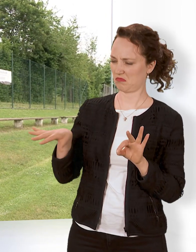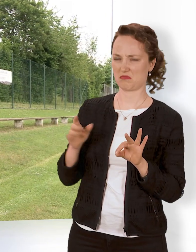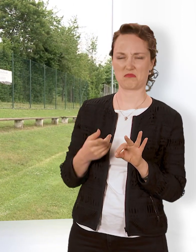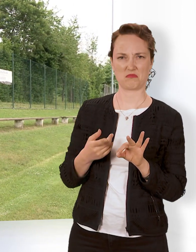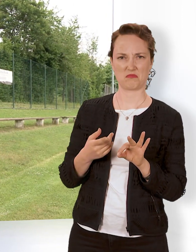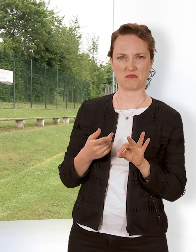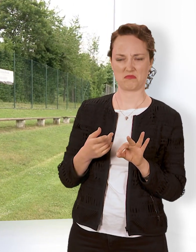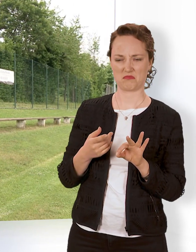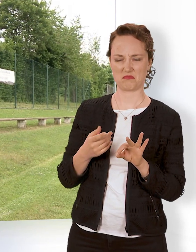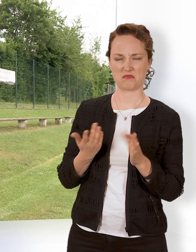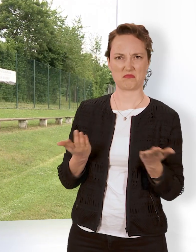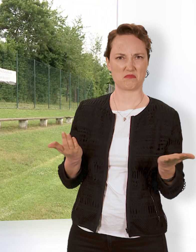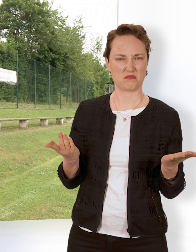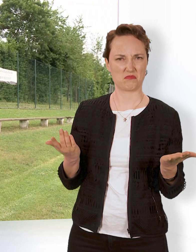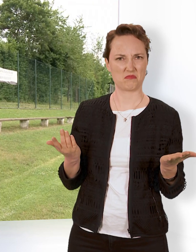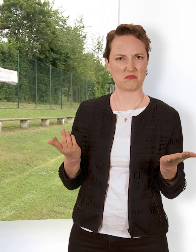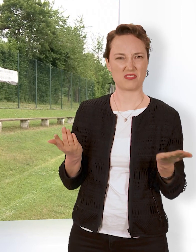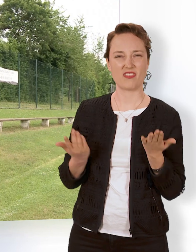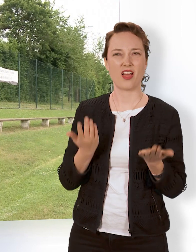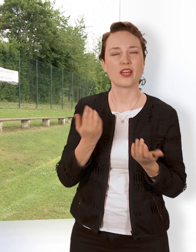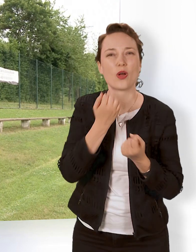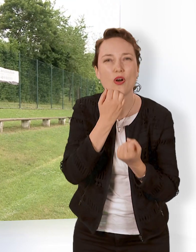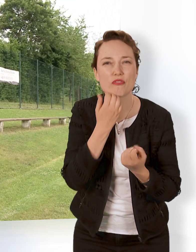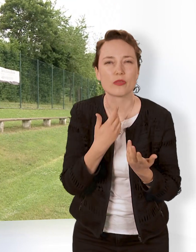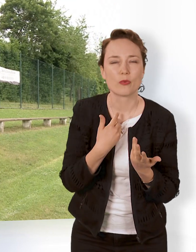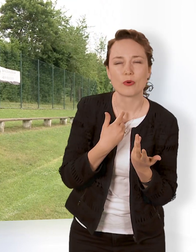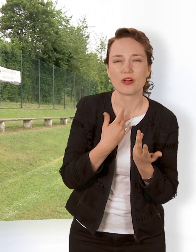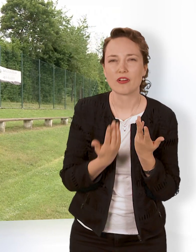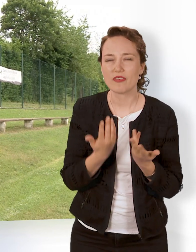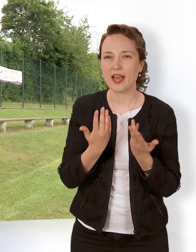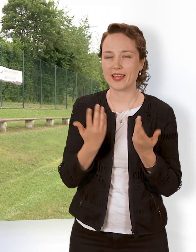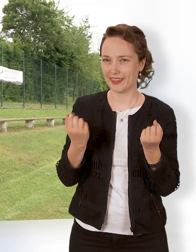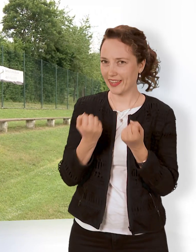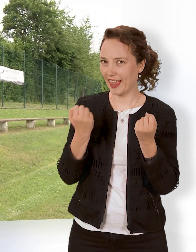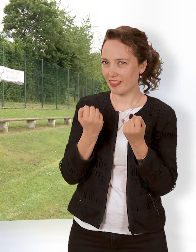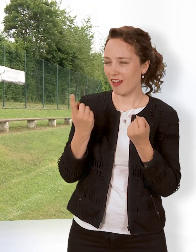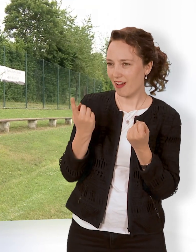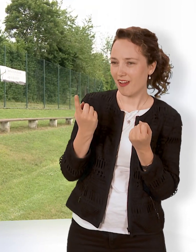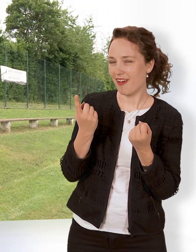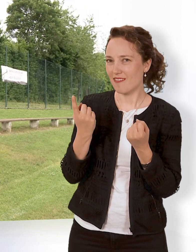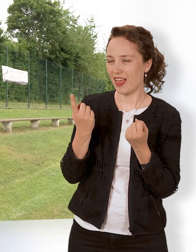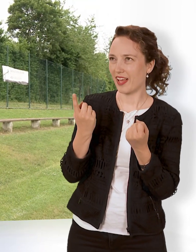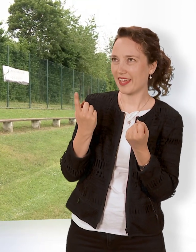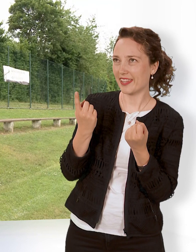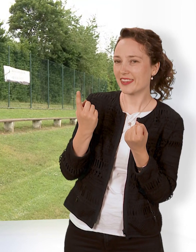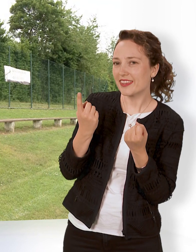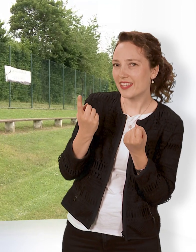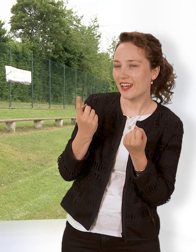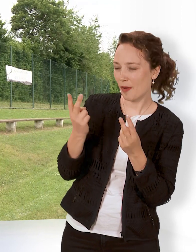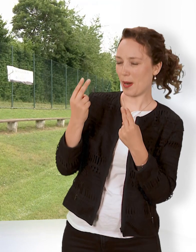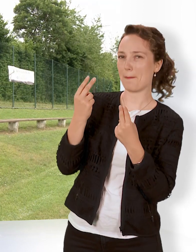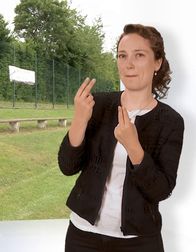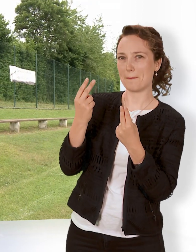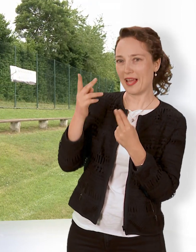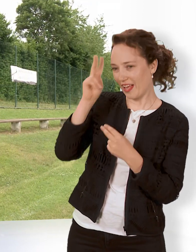ausgemustert. Man hat da vielleicht noch die Hoffnung, vielleicht wird der Trainer noch aufmerksam auf einen, vielleicht erinnert er sich noch an mich